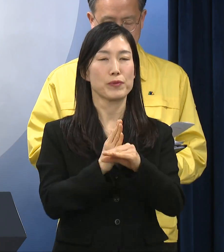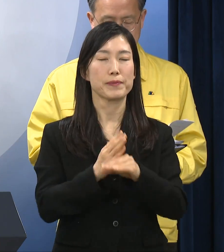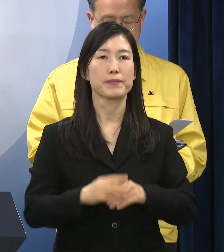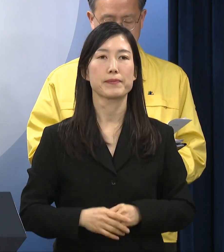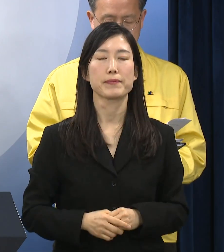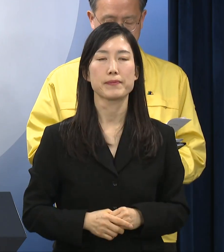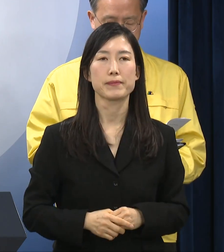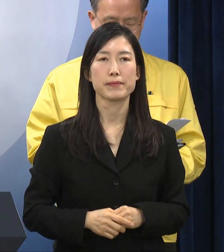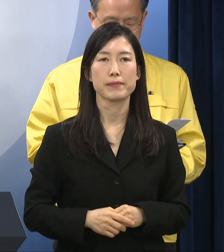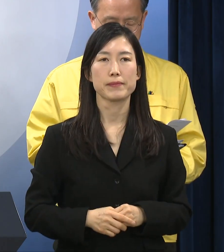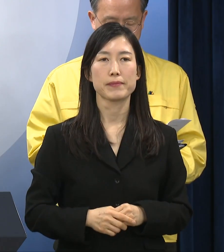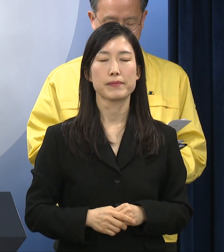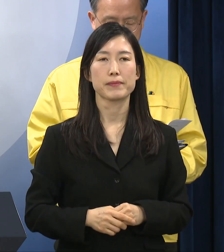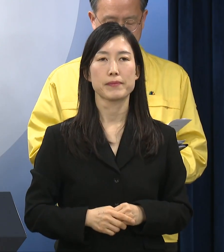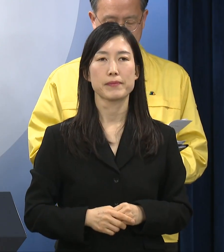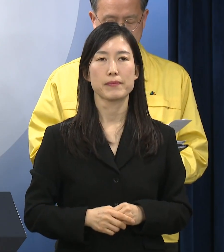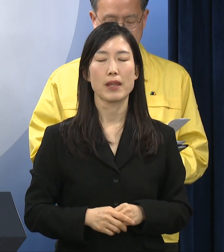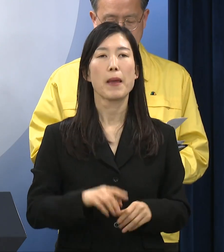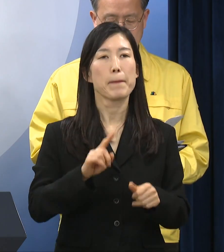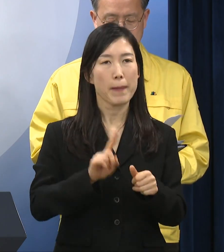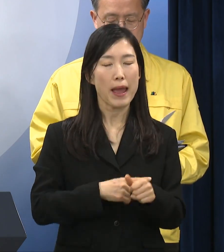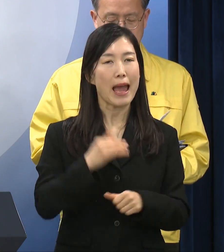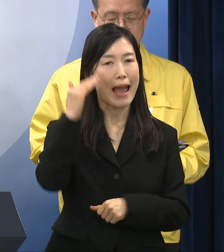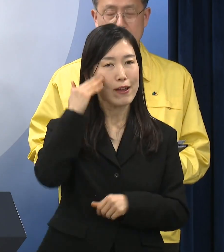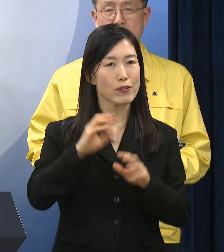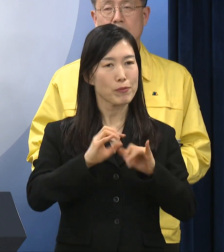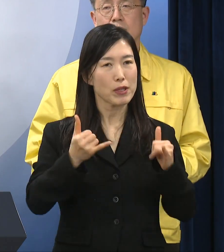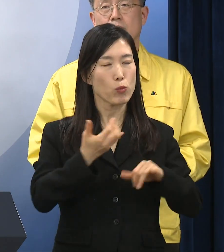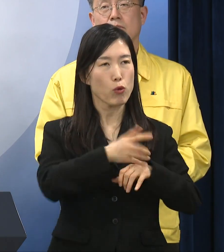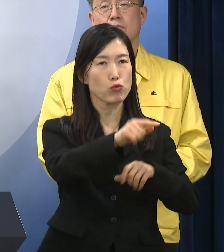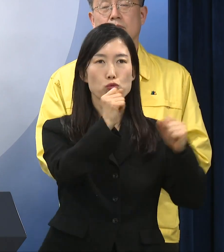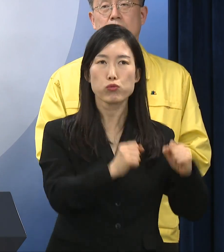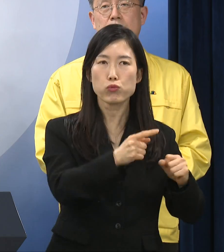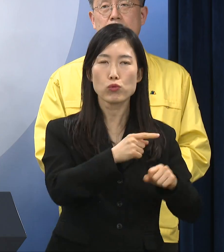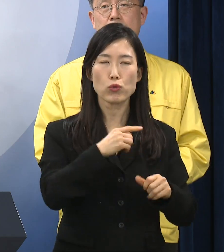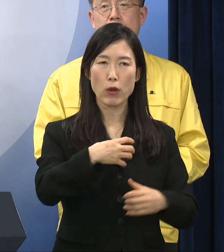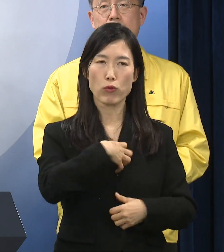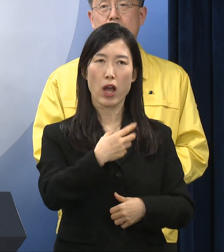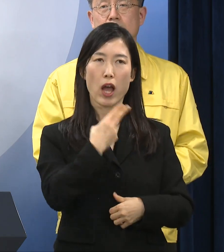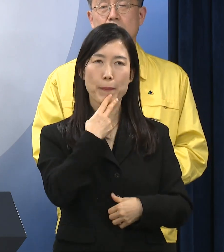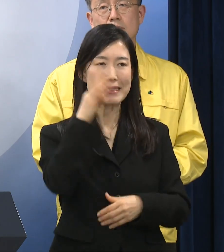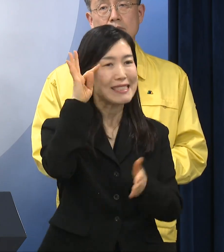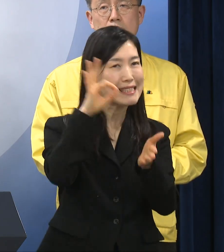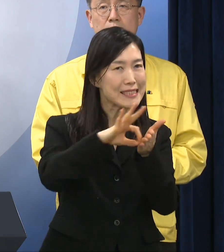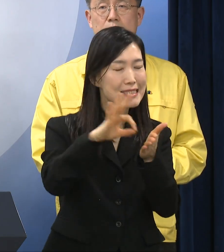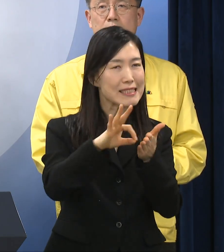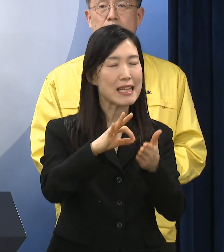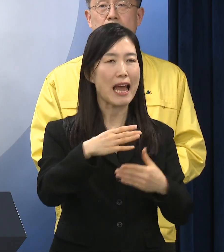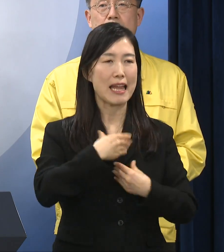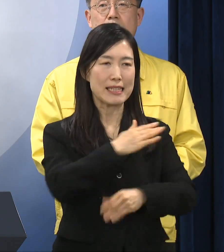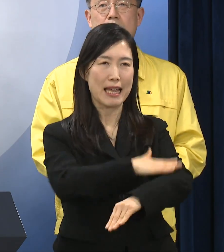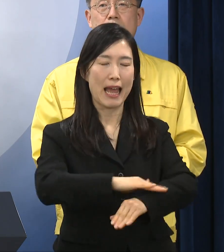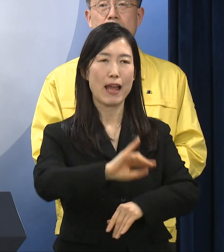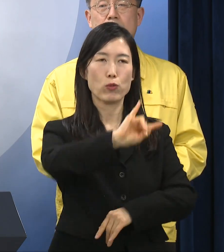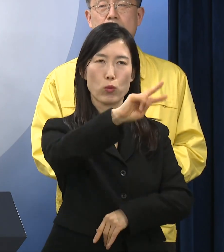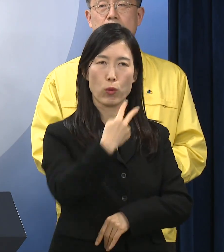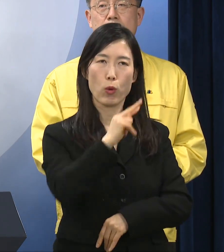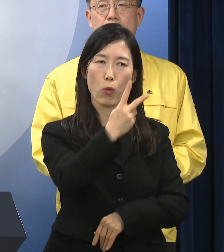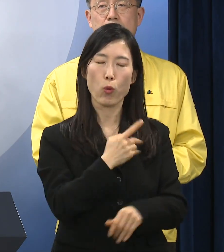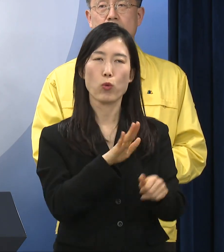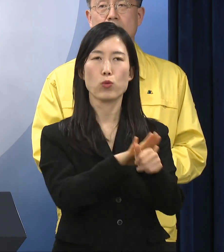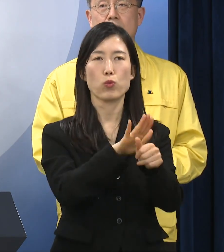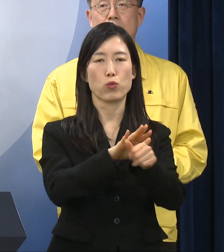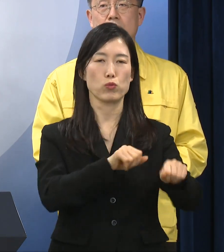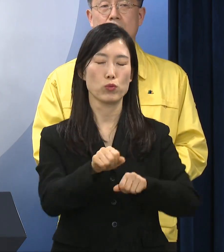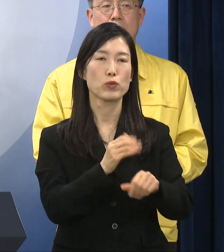고조될 가능성을 모두 고려하여 우리 국민의 안전을 최우선으로 확보하고 안전한 귀국을 도와드리는 데 최선을